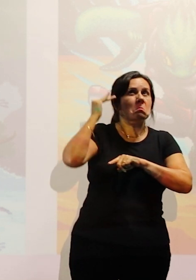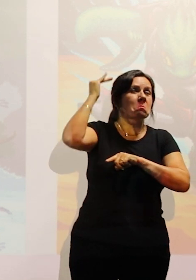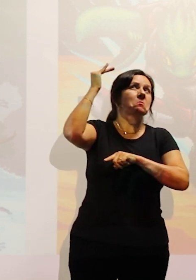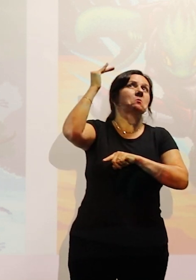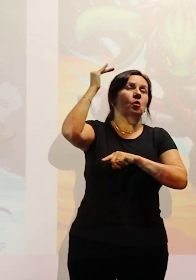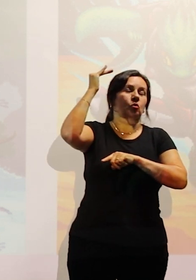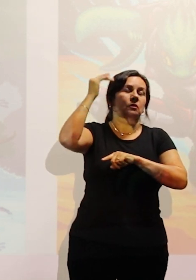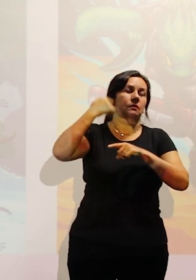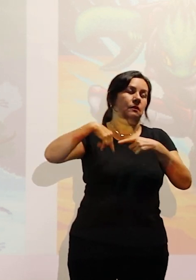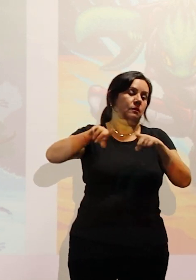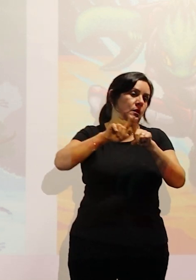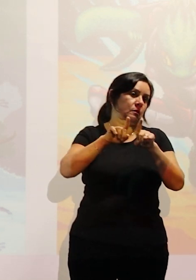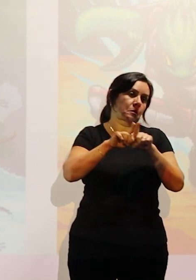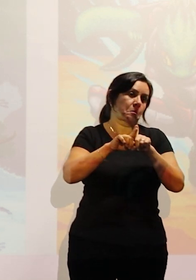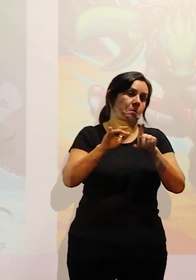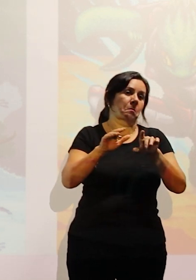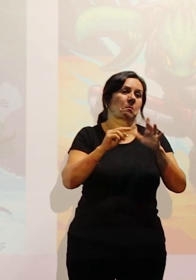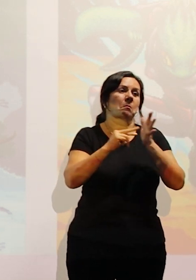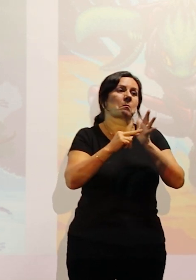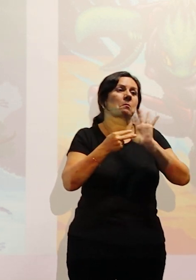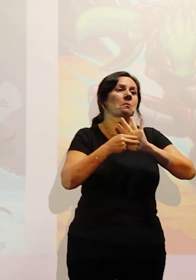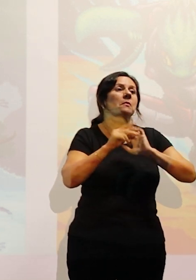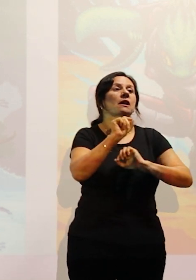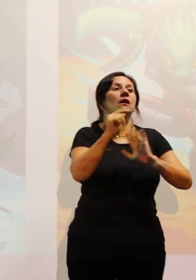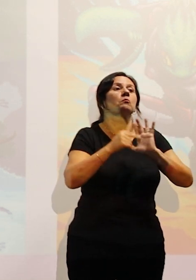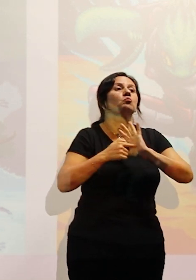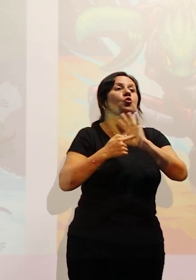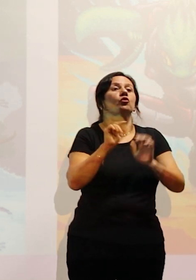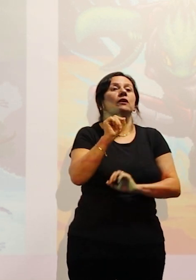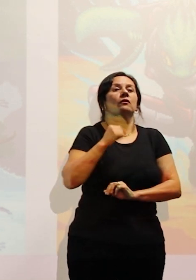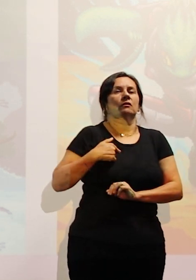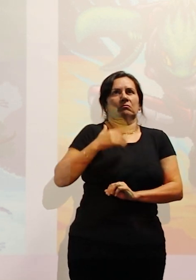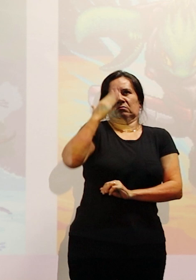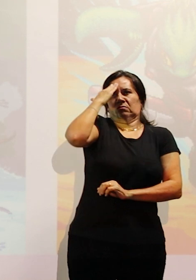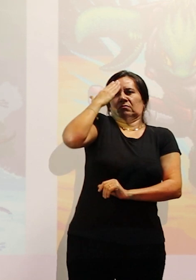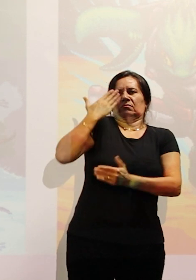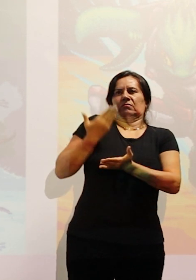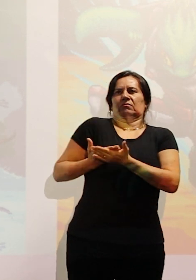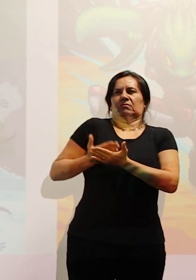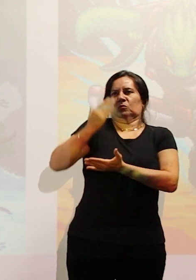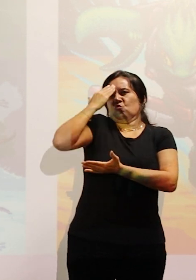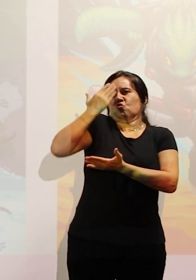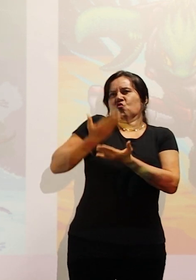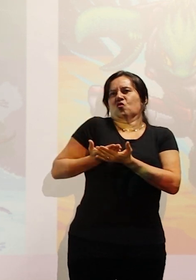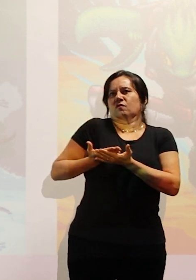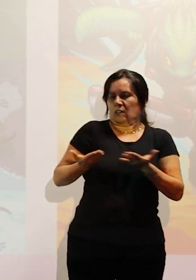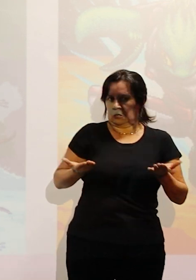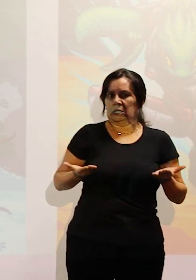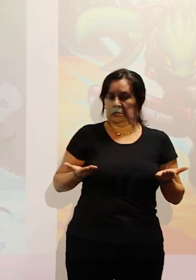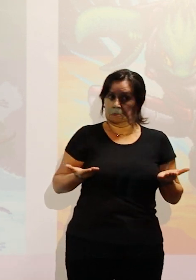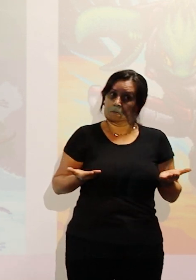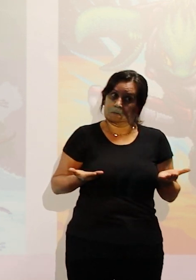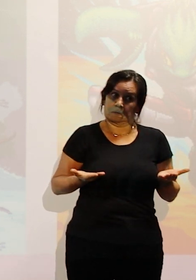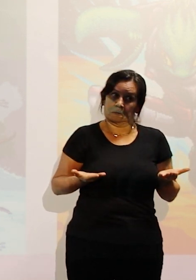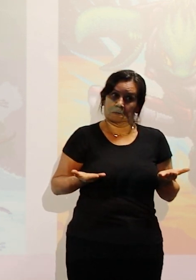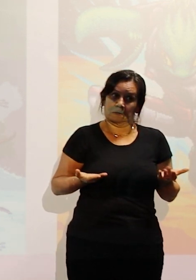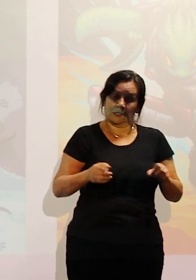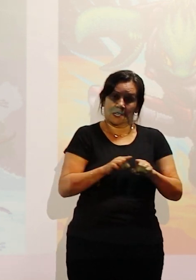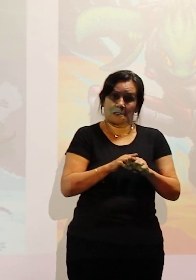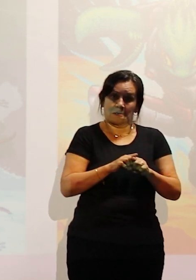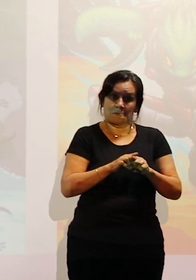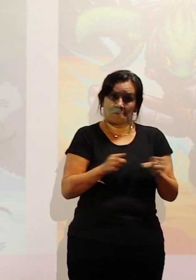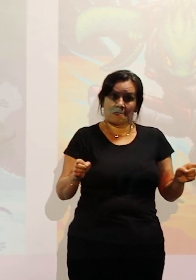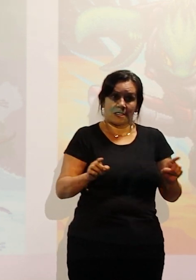rosto levantado, para dizer que ele é um cara confiante, que ele é um cara... Mas,